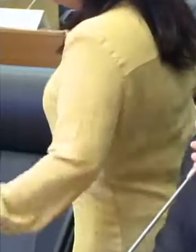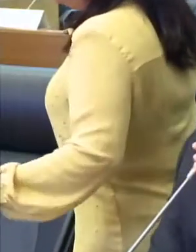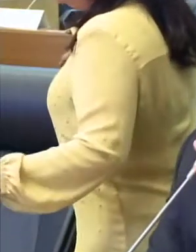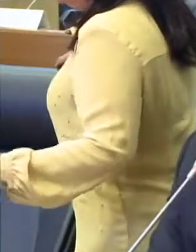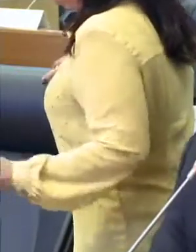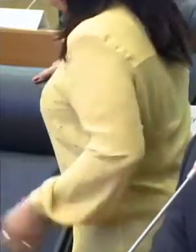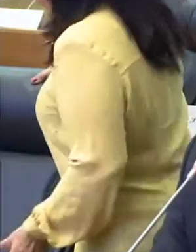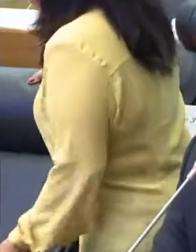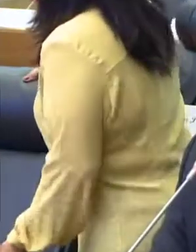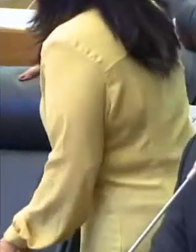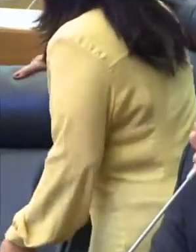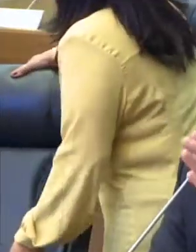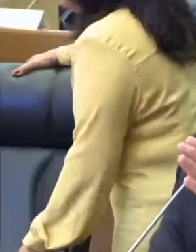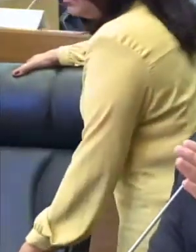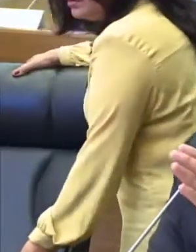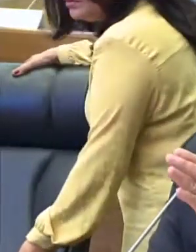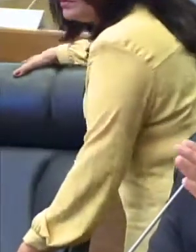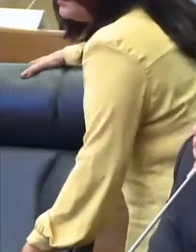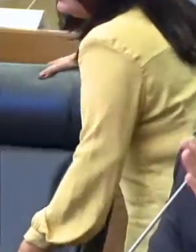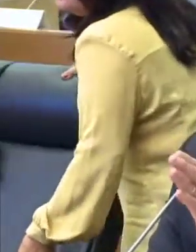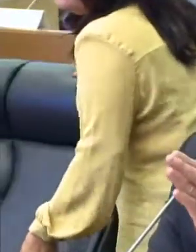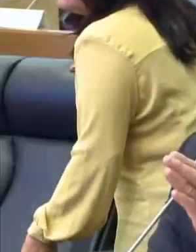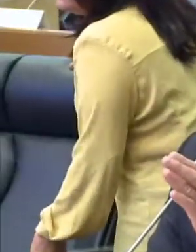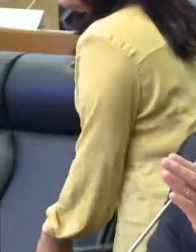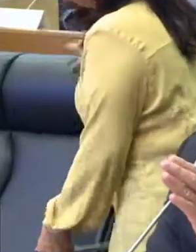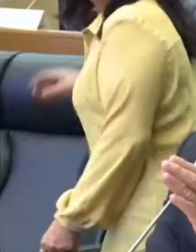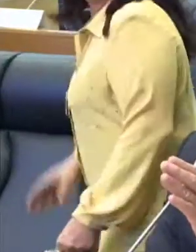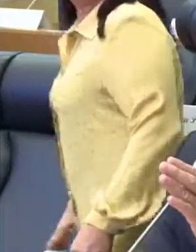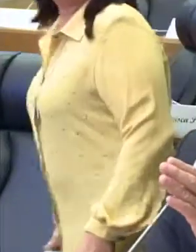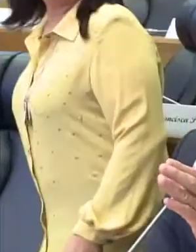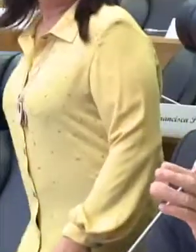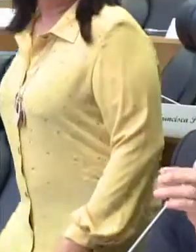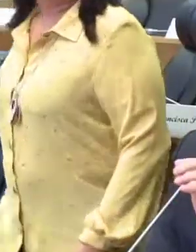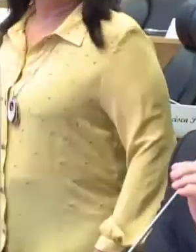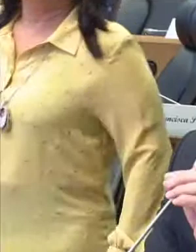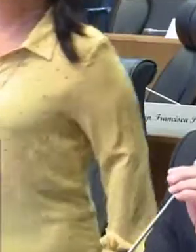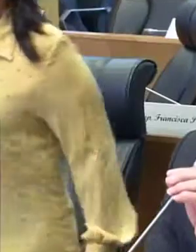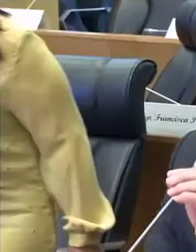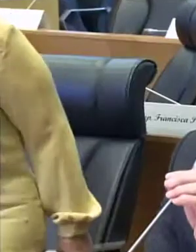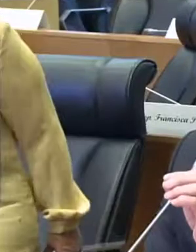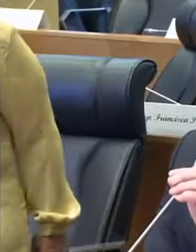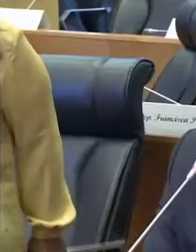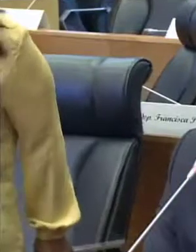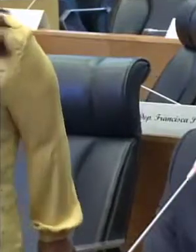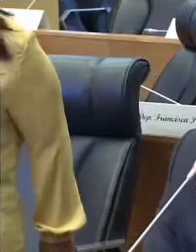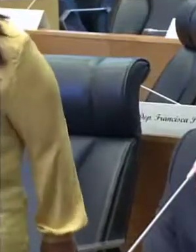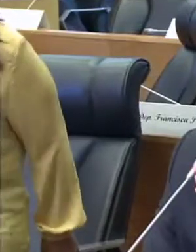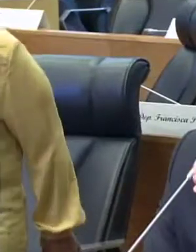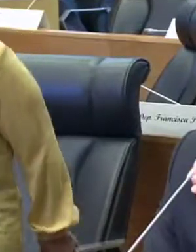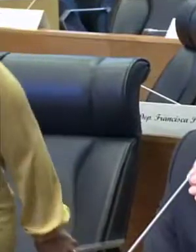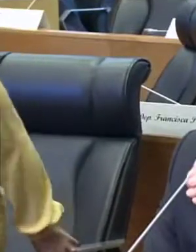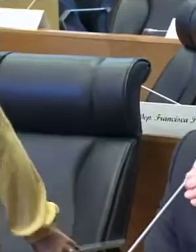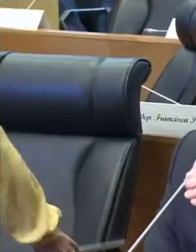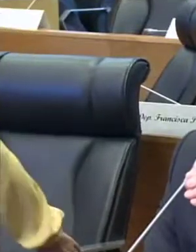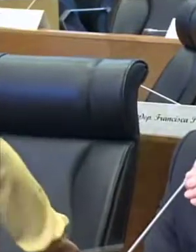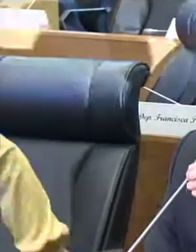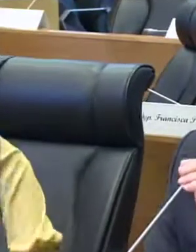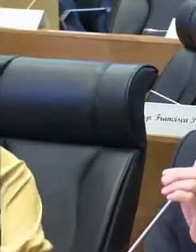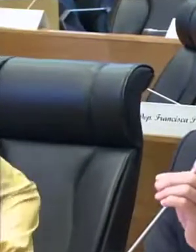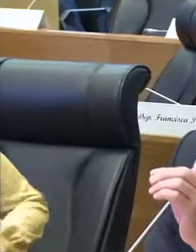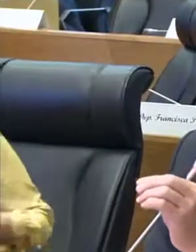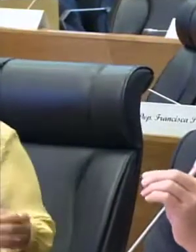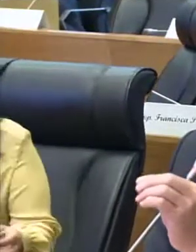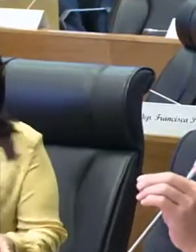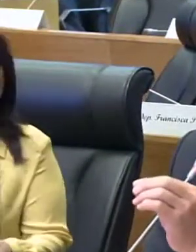muito fruto desses pactos dos prefeitos que, por acharem que um cabo eleitoral é forte,